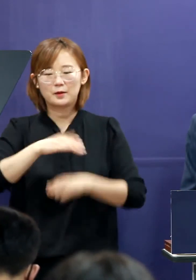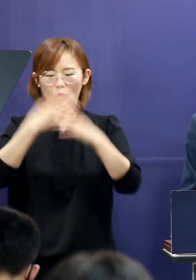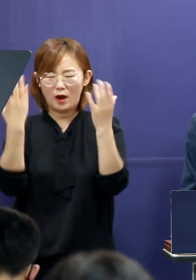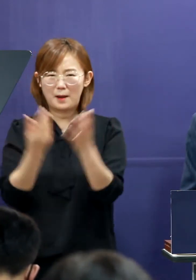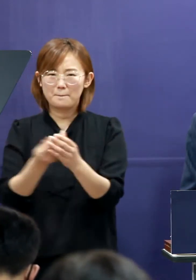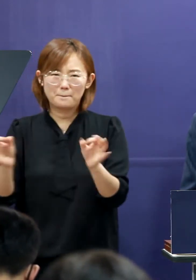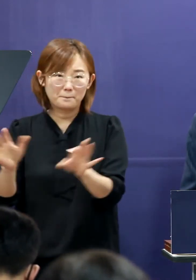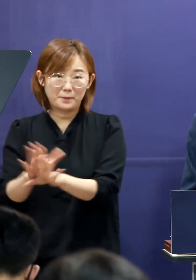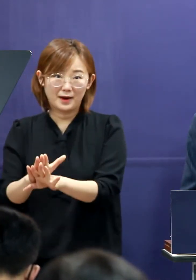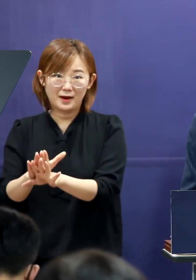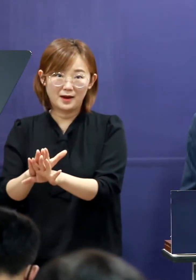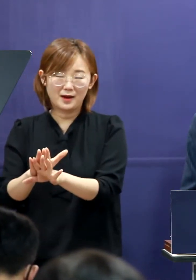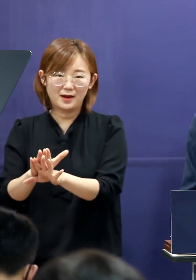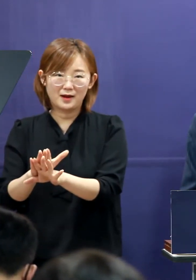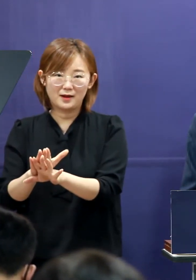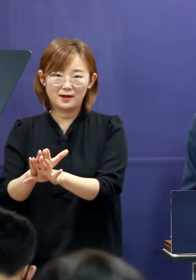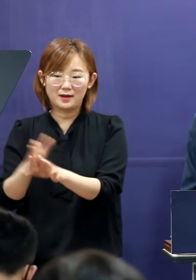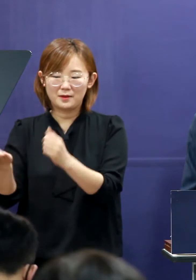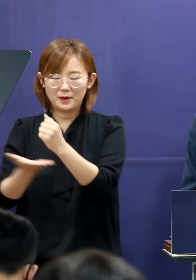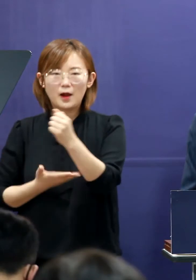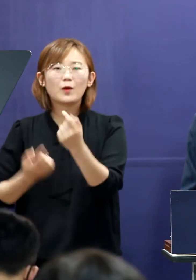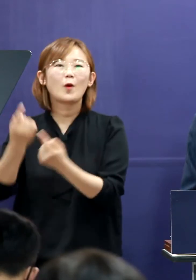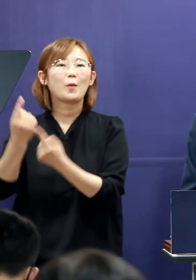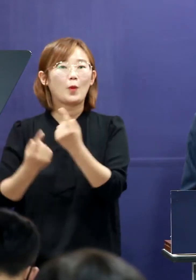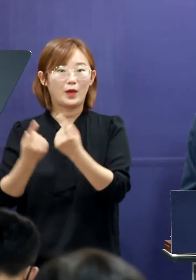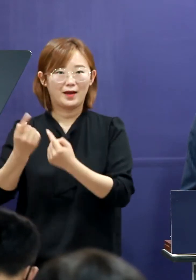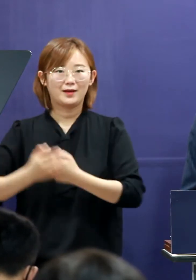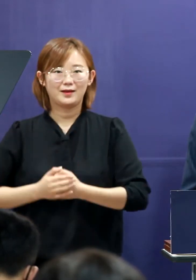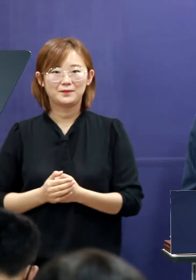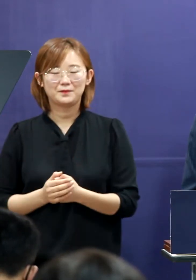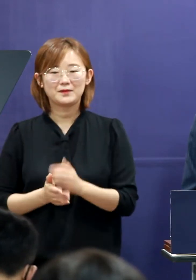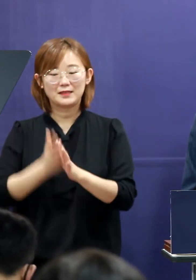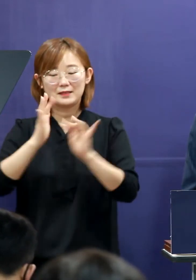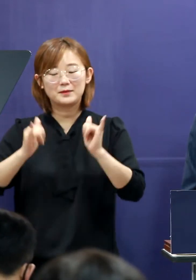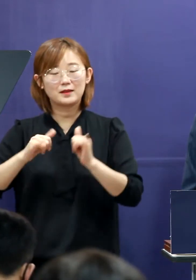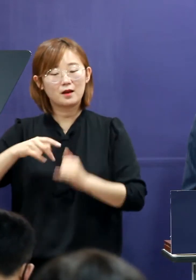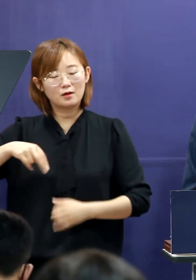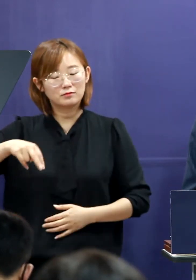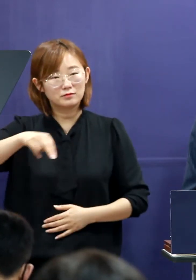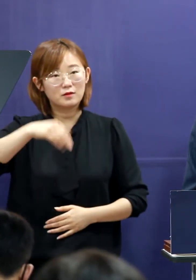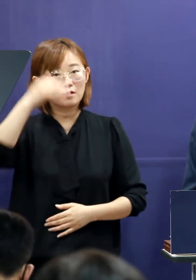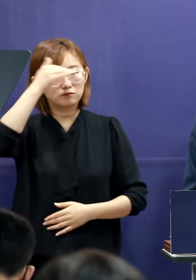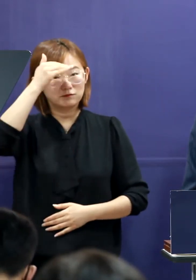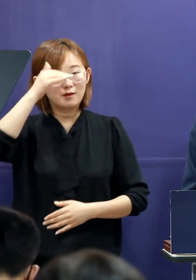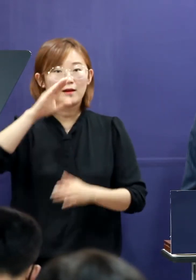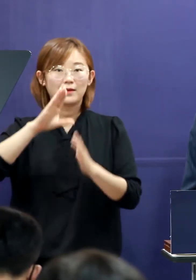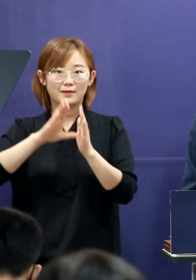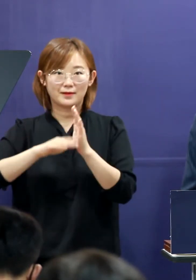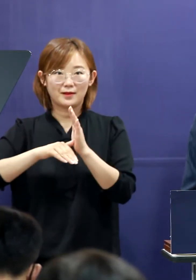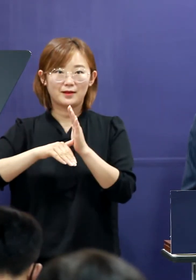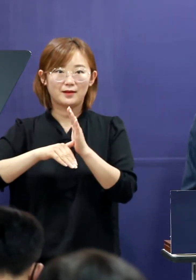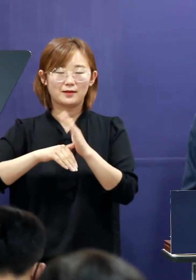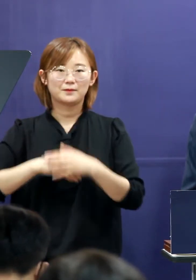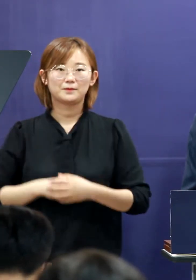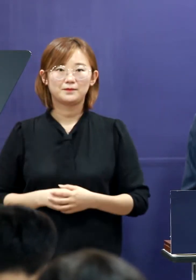것보다는 우리 시민들께서 산책을 하거나 등산을 하는데 좀